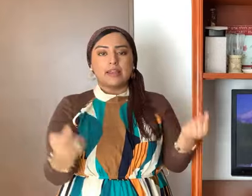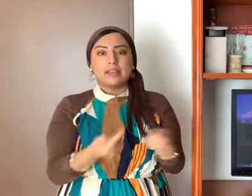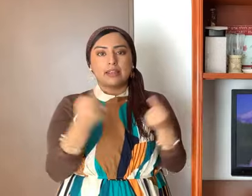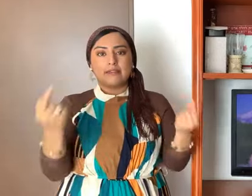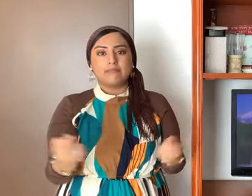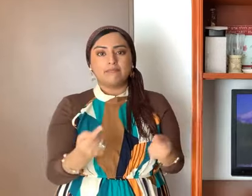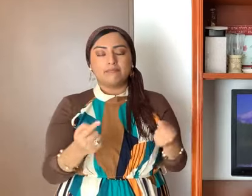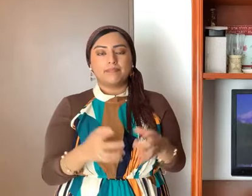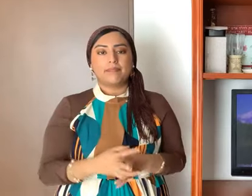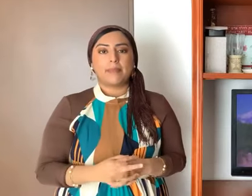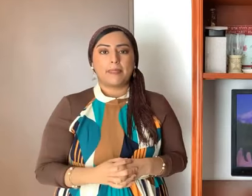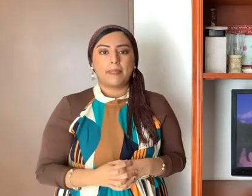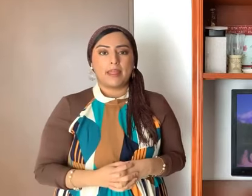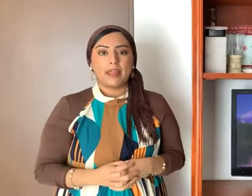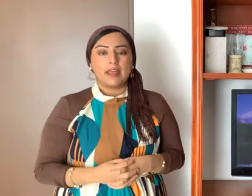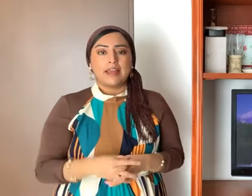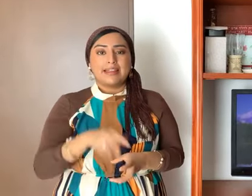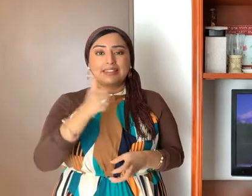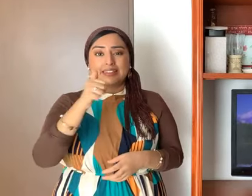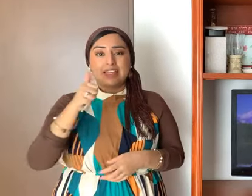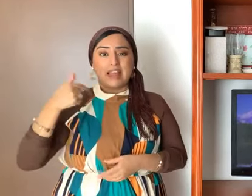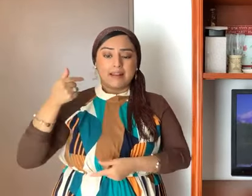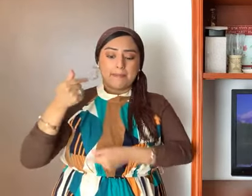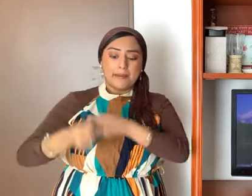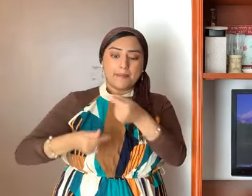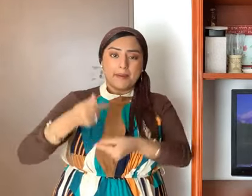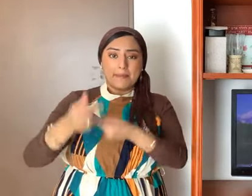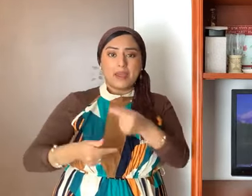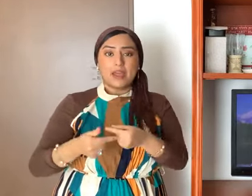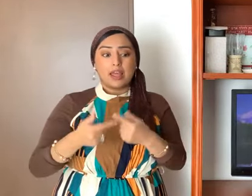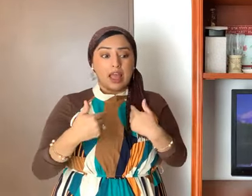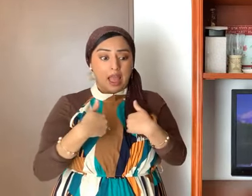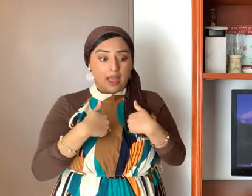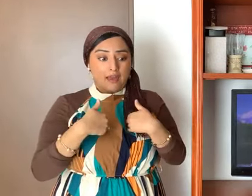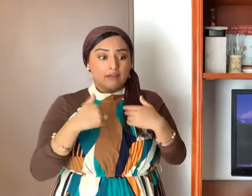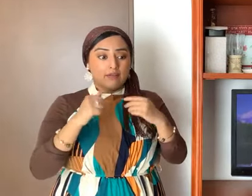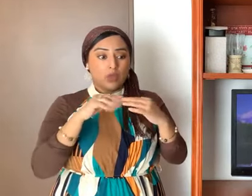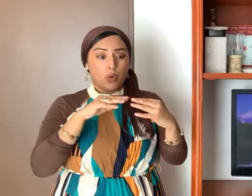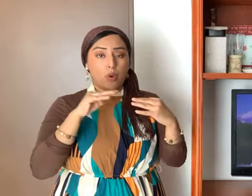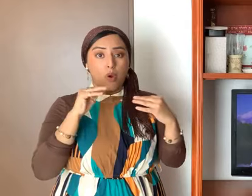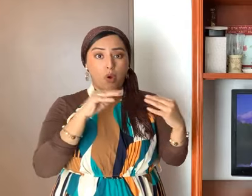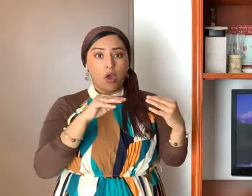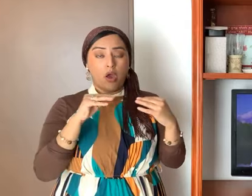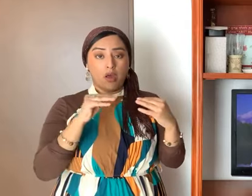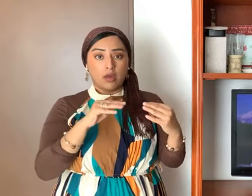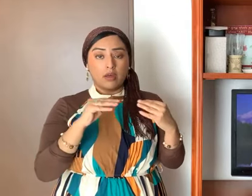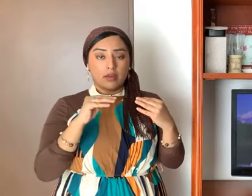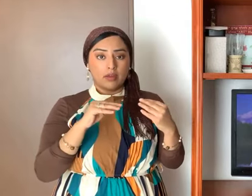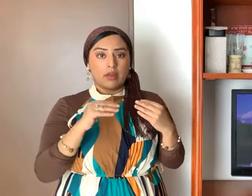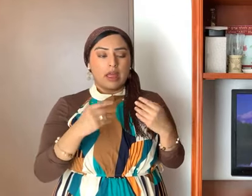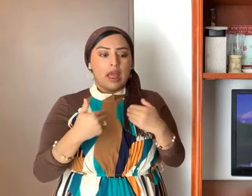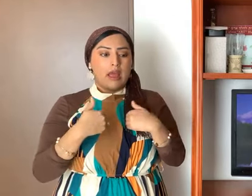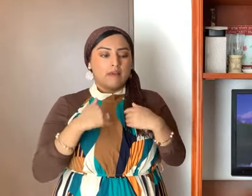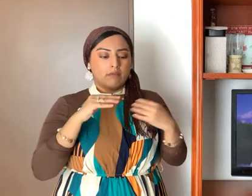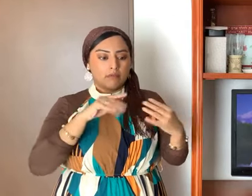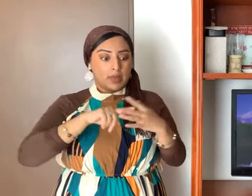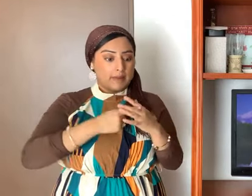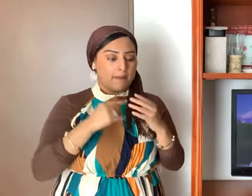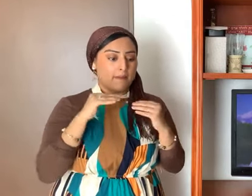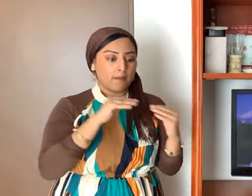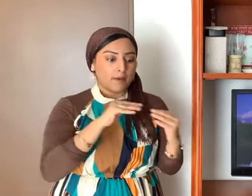muy terribles. Durante estas 10 generaciones apareció, por ejemplo, la guerra, ¿sí? Apareció la